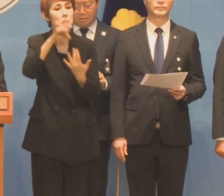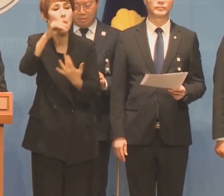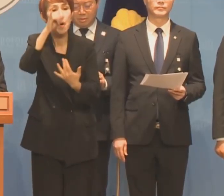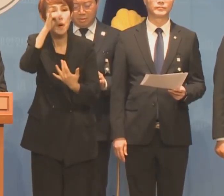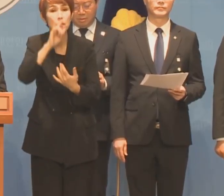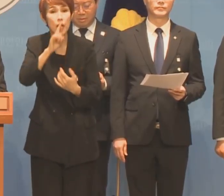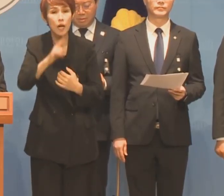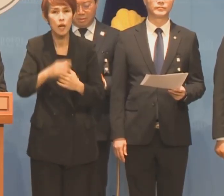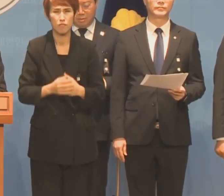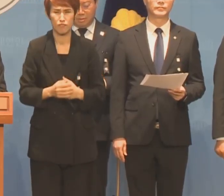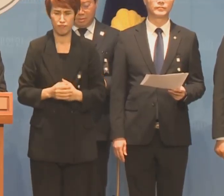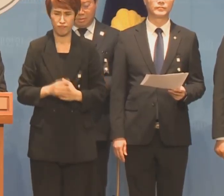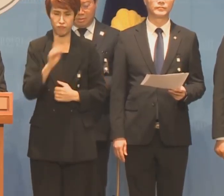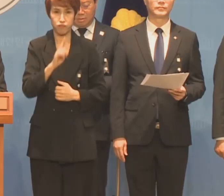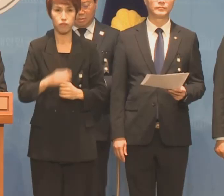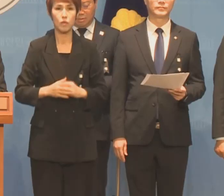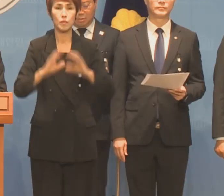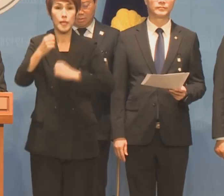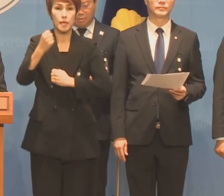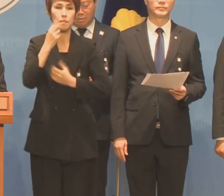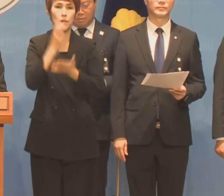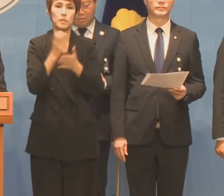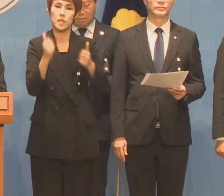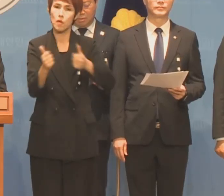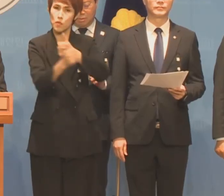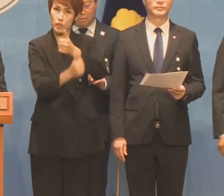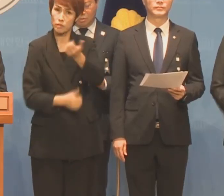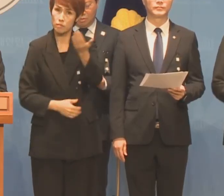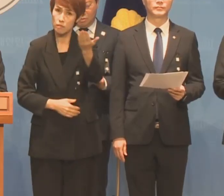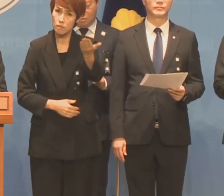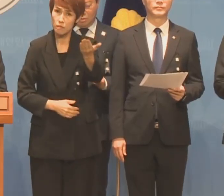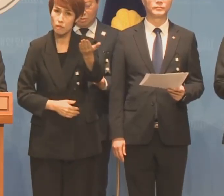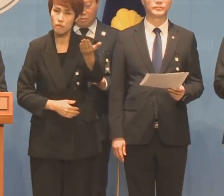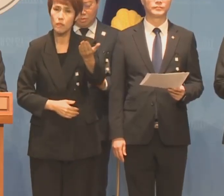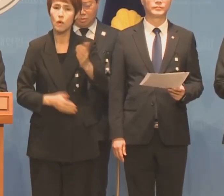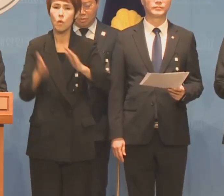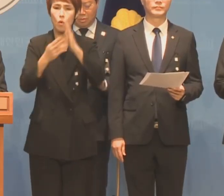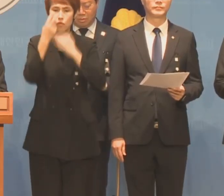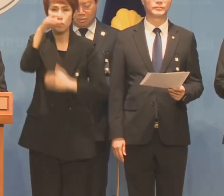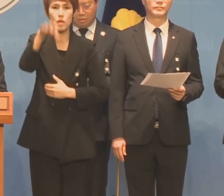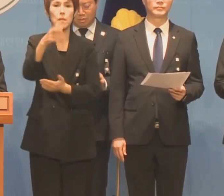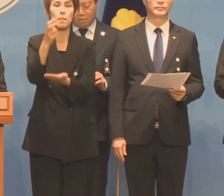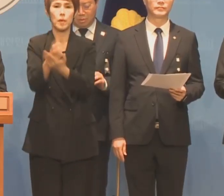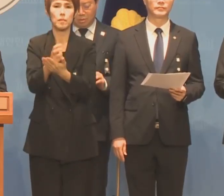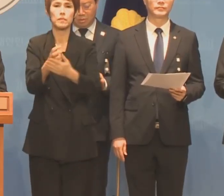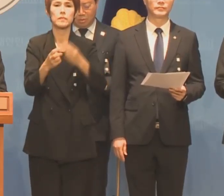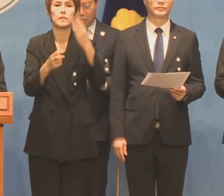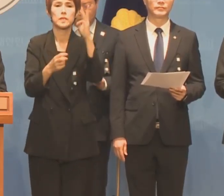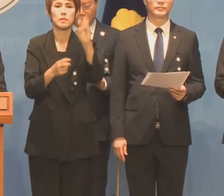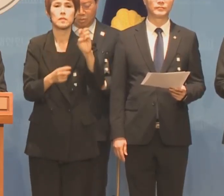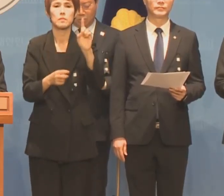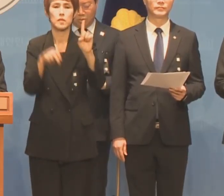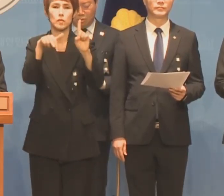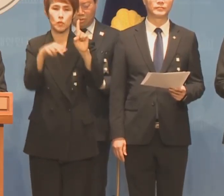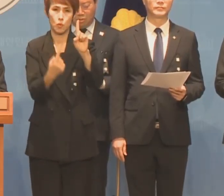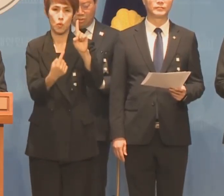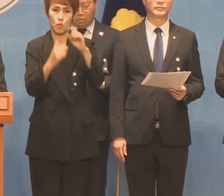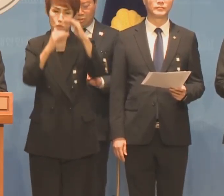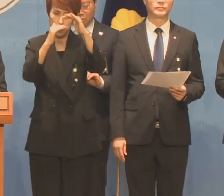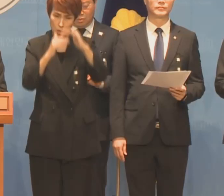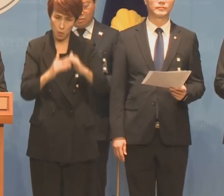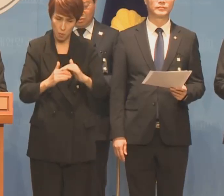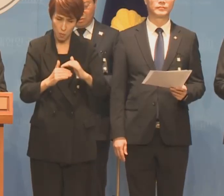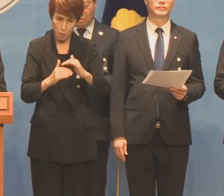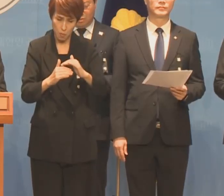관련입니다. 국민의힘 법사위원들께서는 공수처법 제31조 본문만